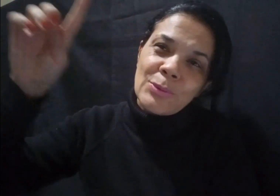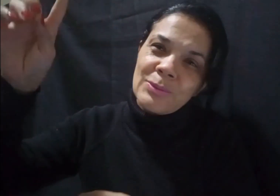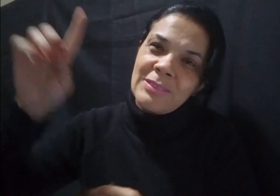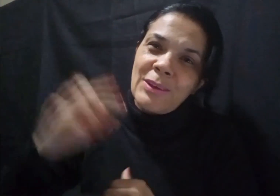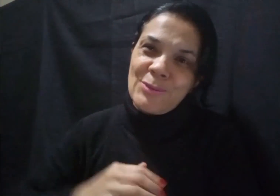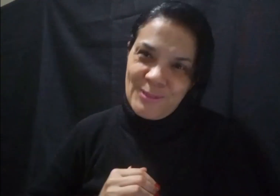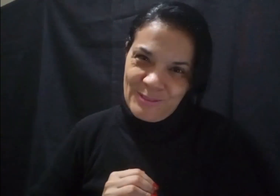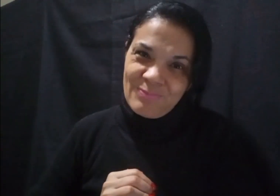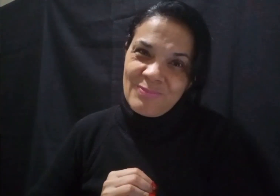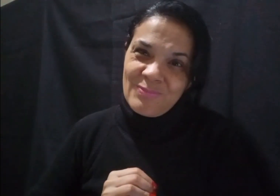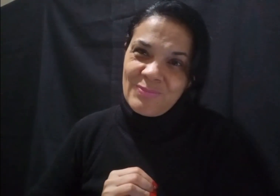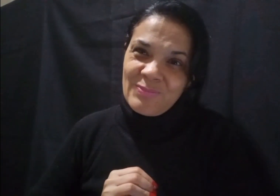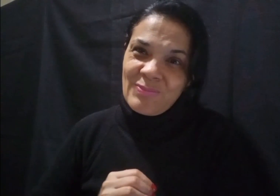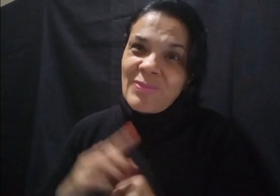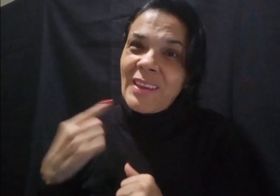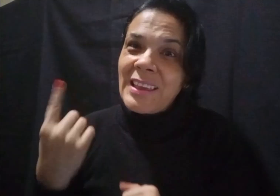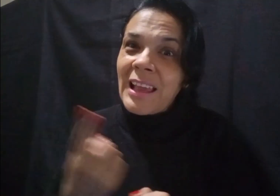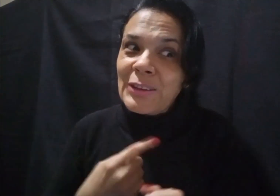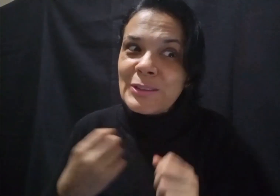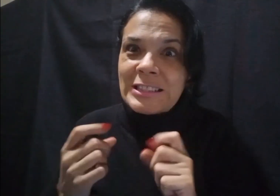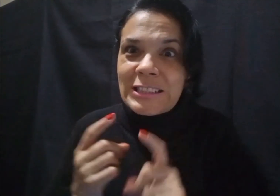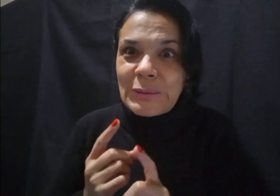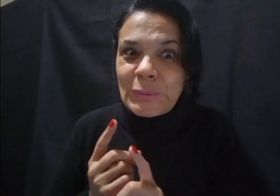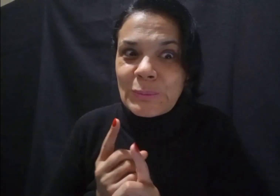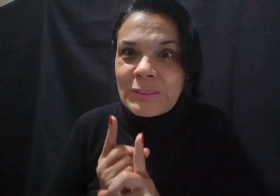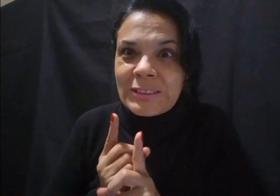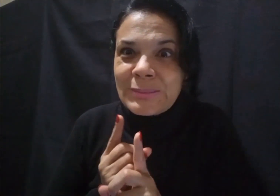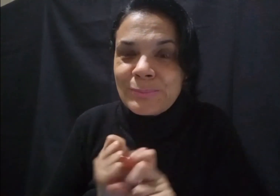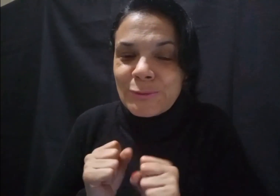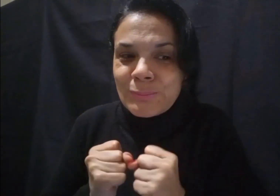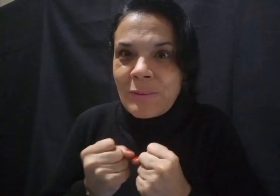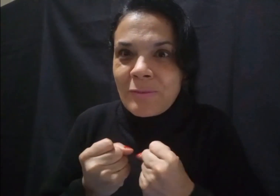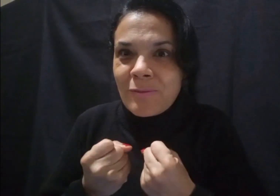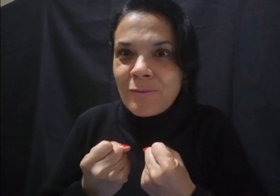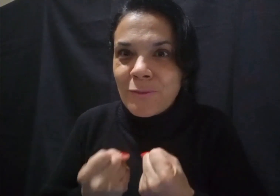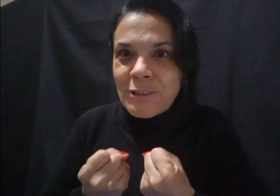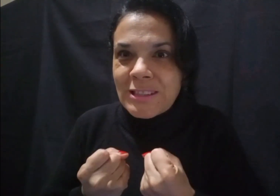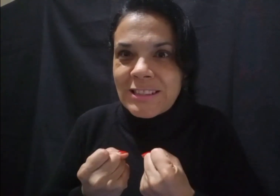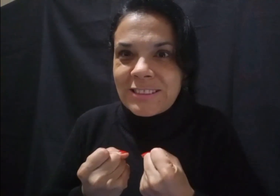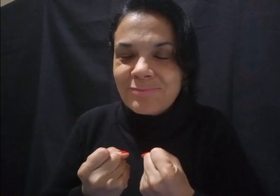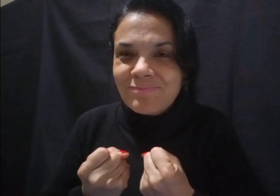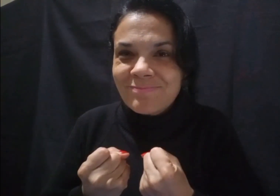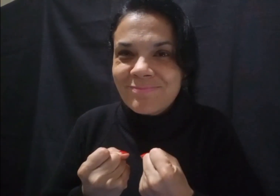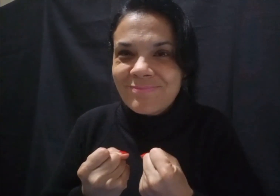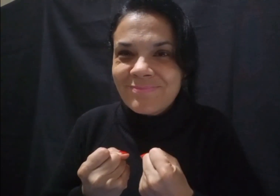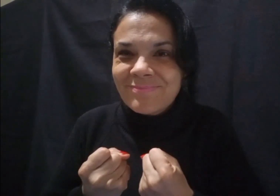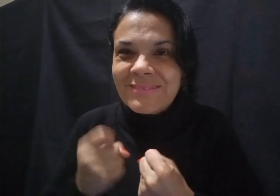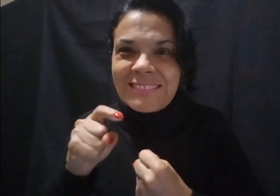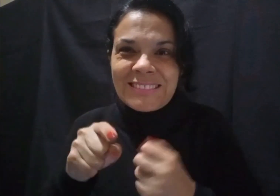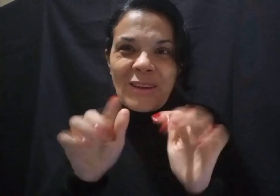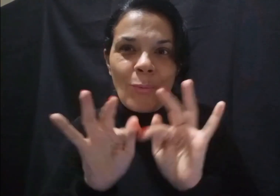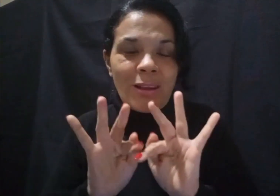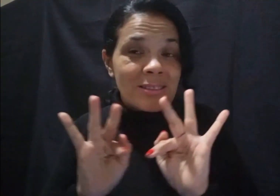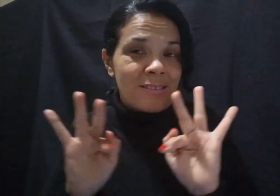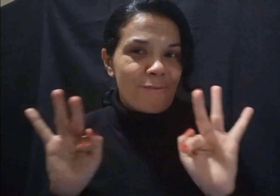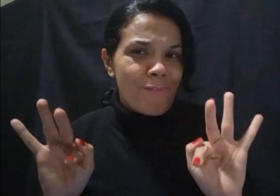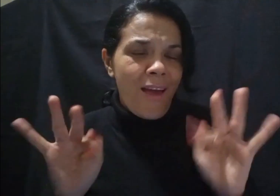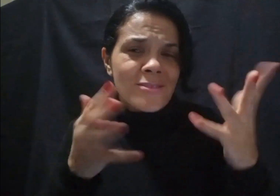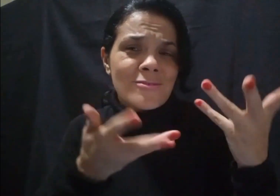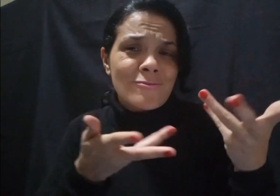com Ele, encontramos uma fonte inesgotável de força. Portanto, o versículo apresentado é um